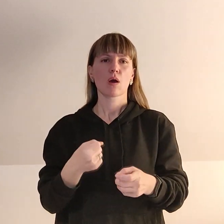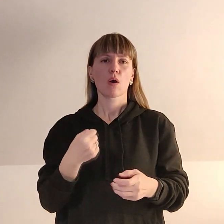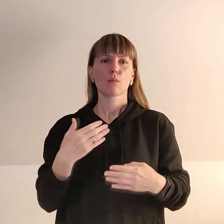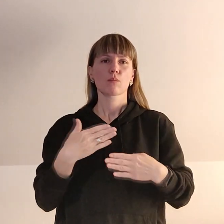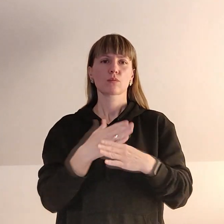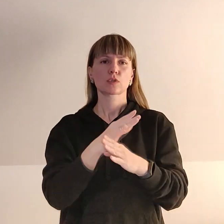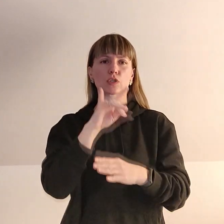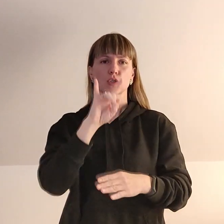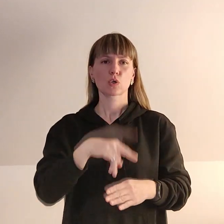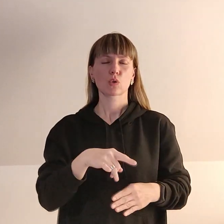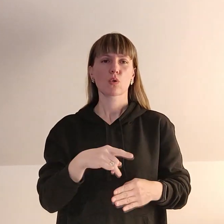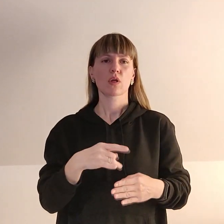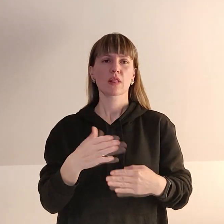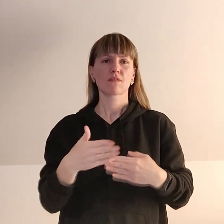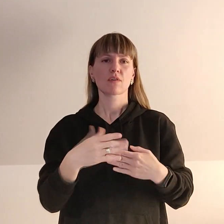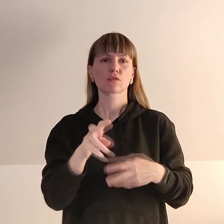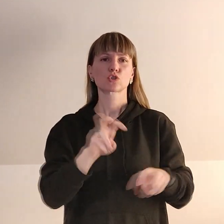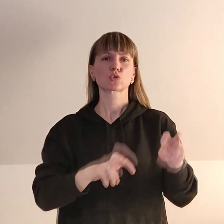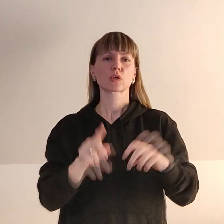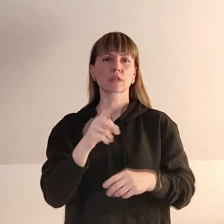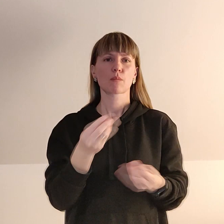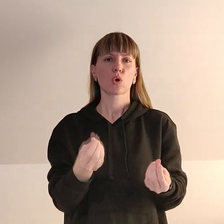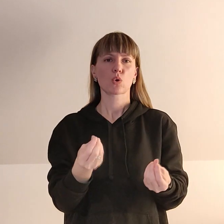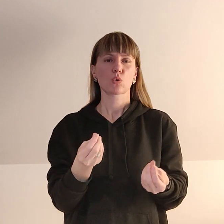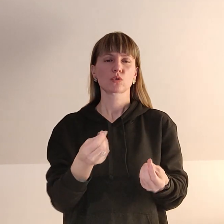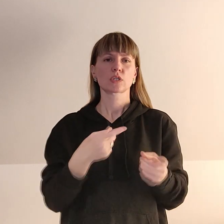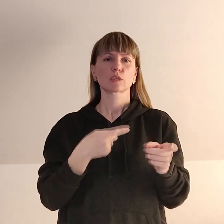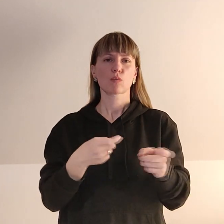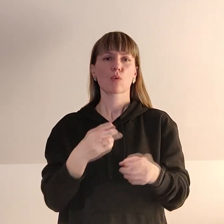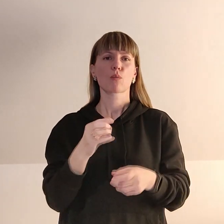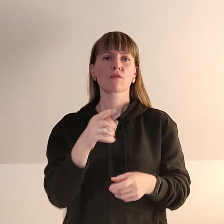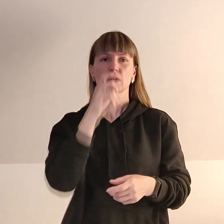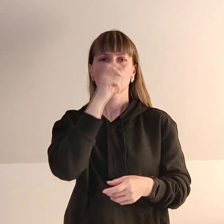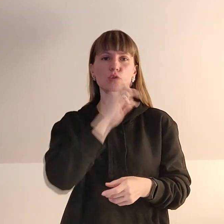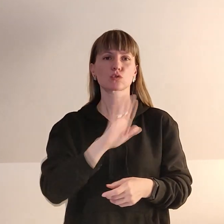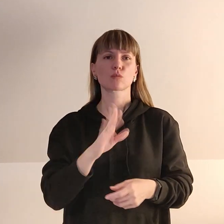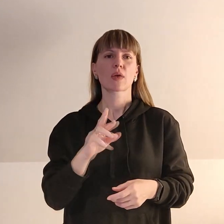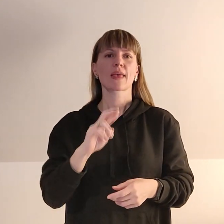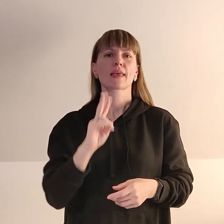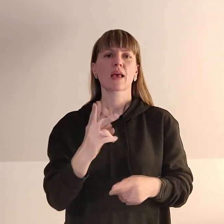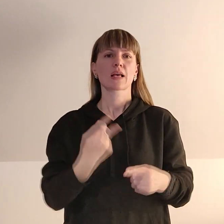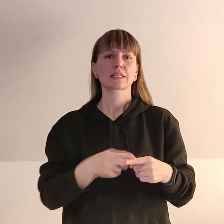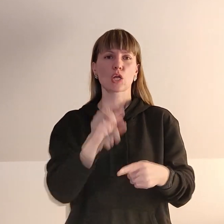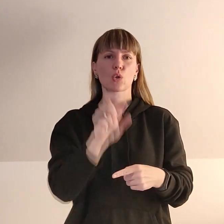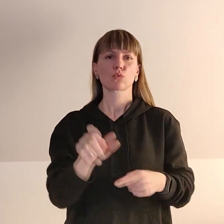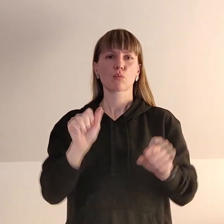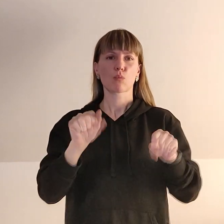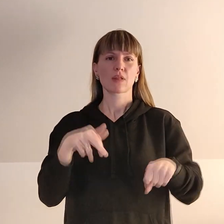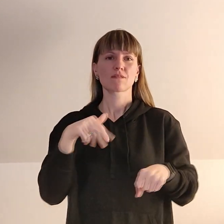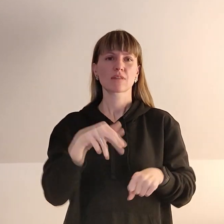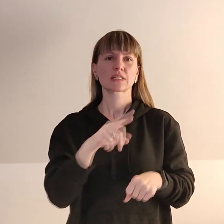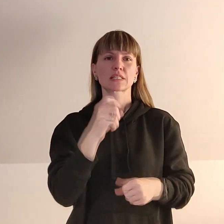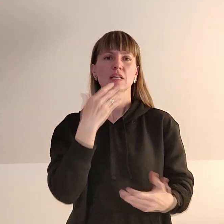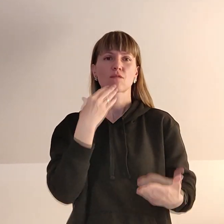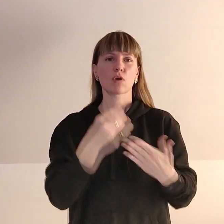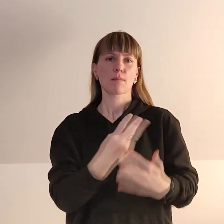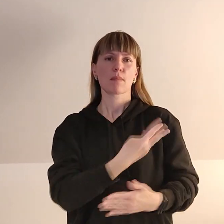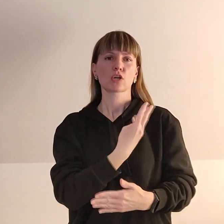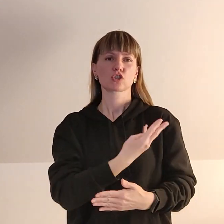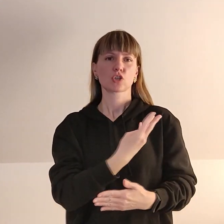скло, двері. Вони шукали там гроші, зброю, бо вони не розуміють, як це люди могли вийти за власним бажанням. Окупанти